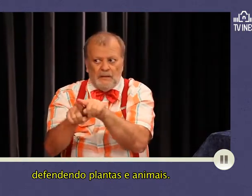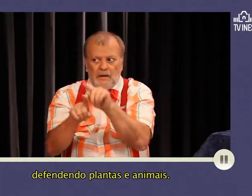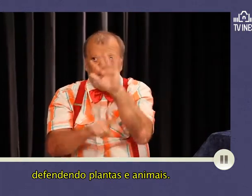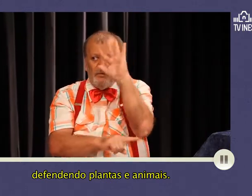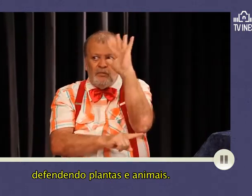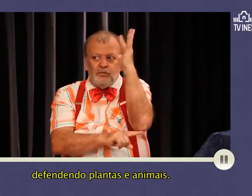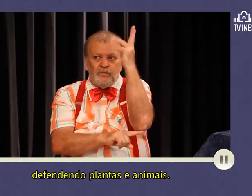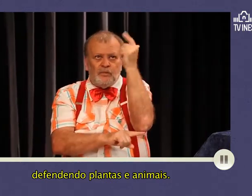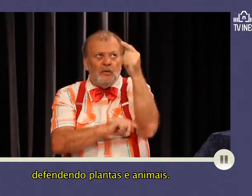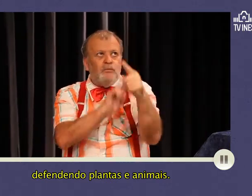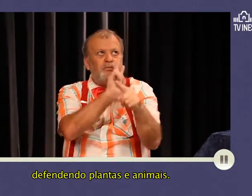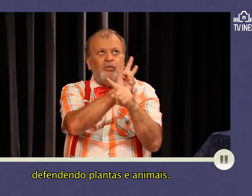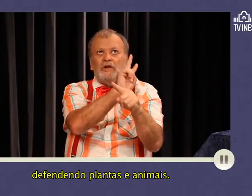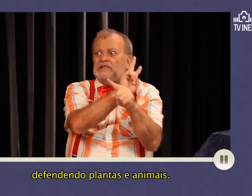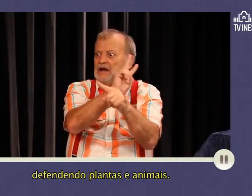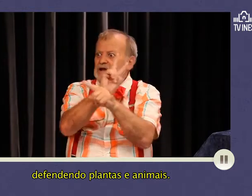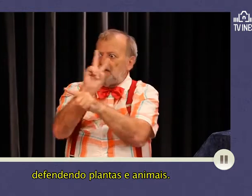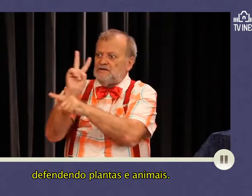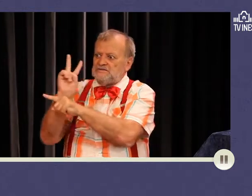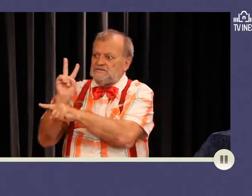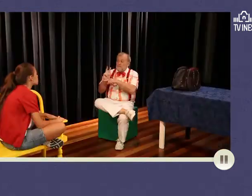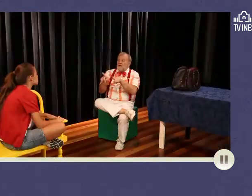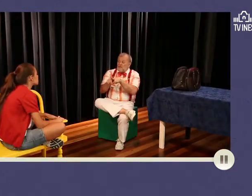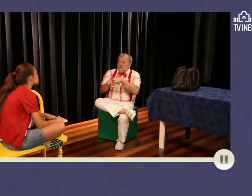plantas e animais.